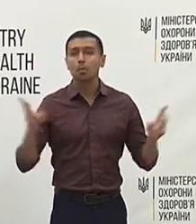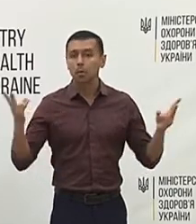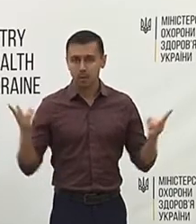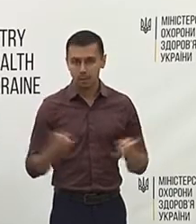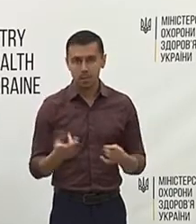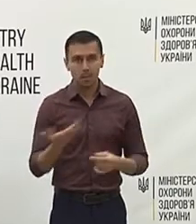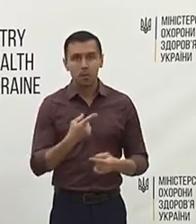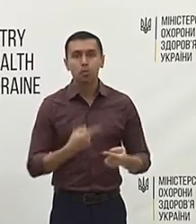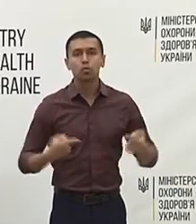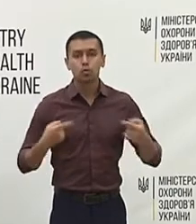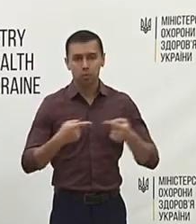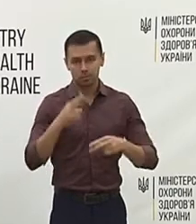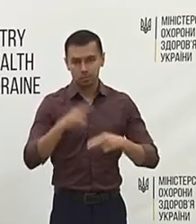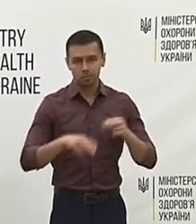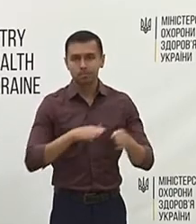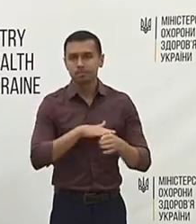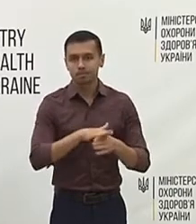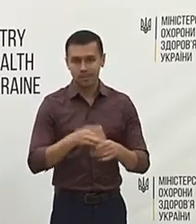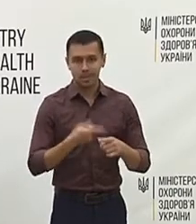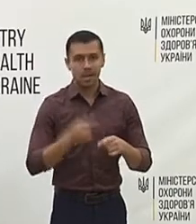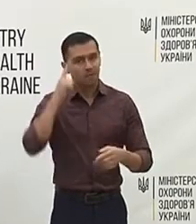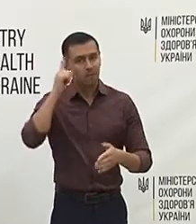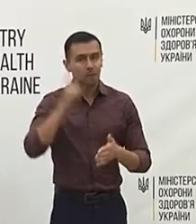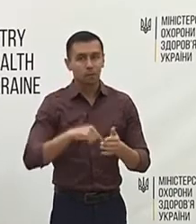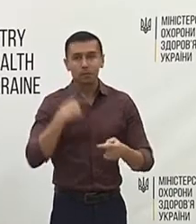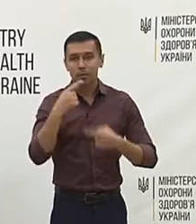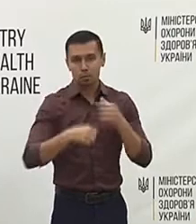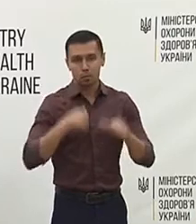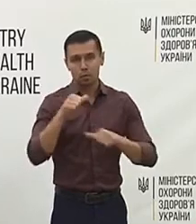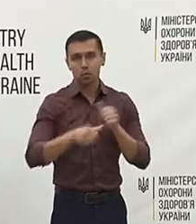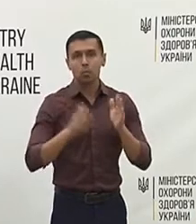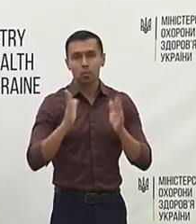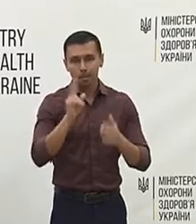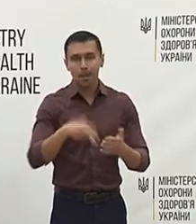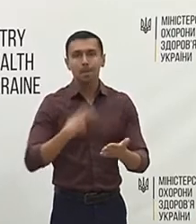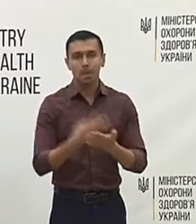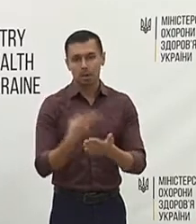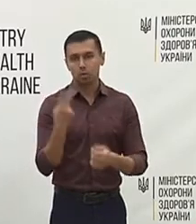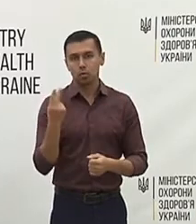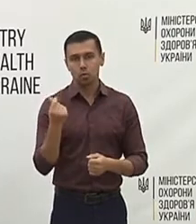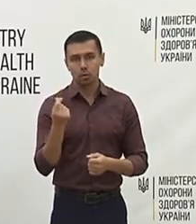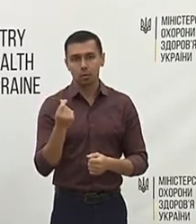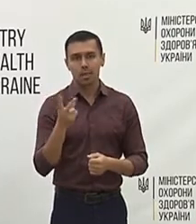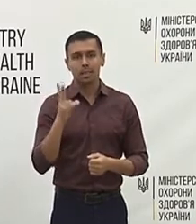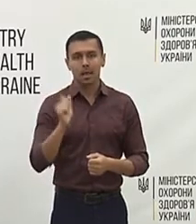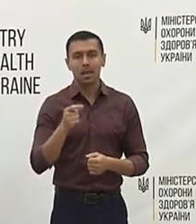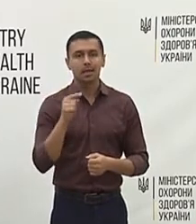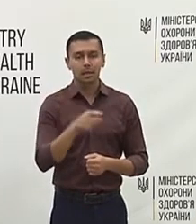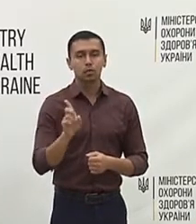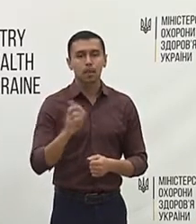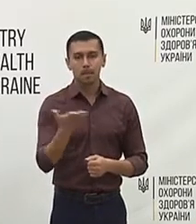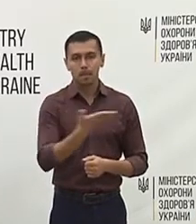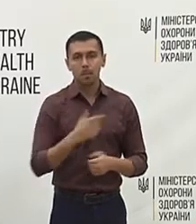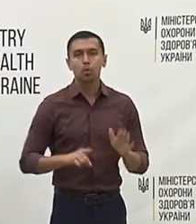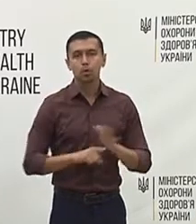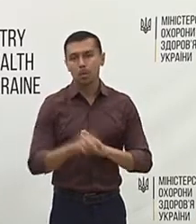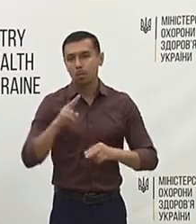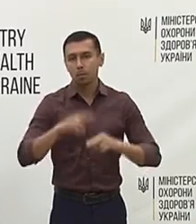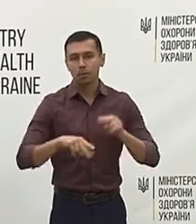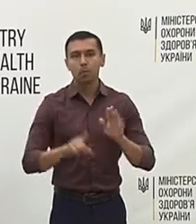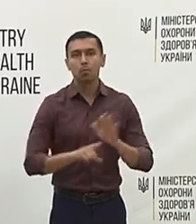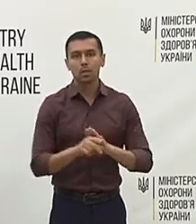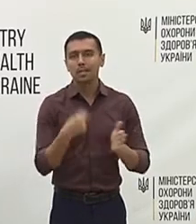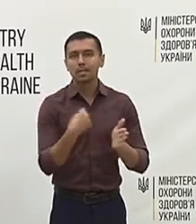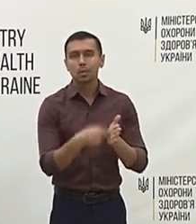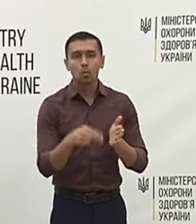потрібно. І ми точно збудуємо це. І я впевнений, що в наступному році будуть передбачені кошти на те, щоб ми почали будувати,